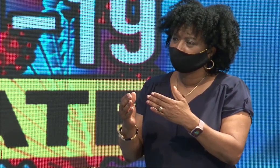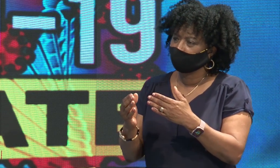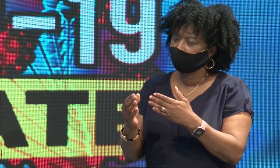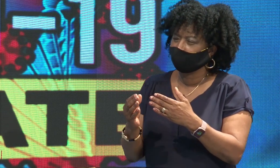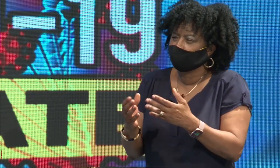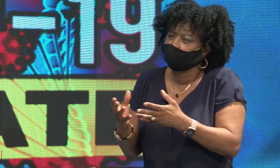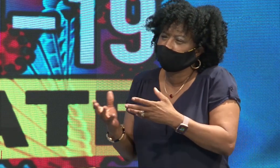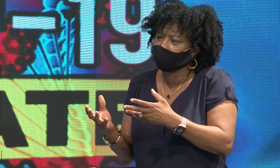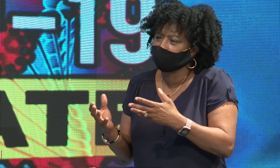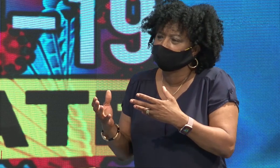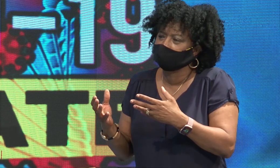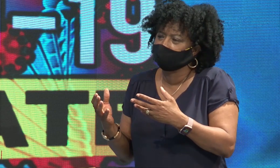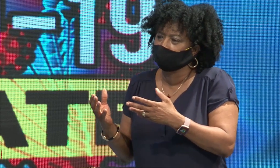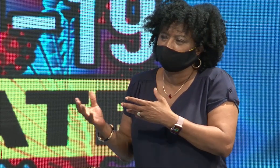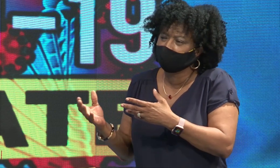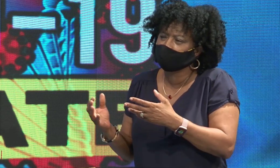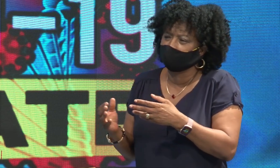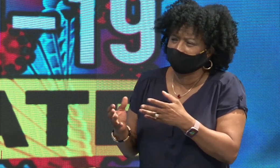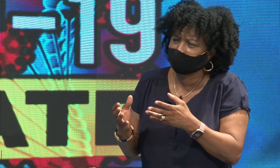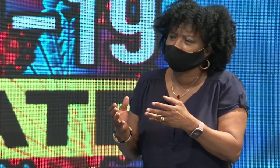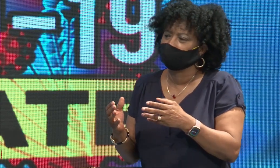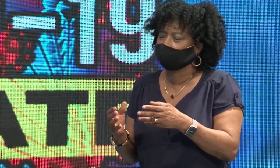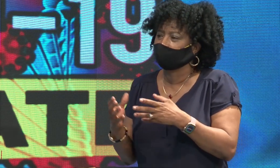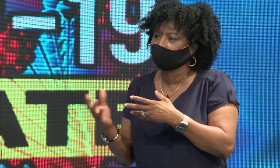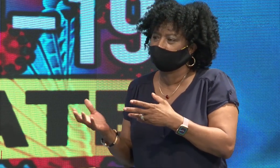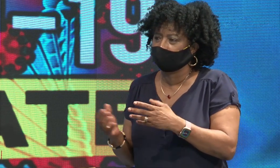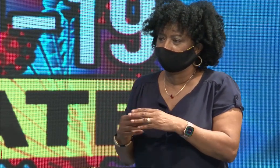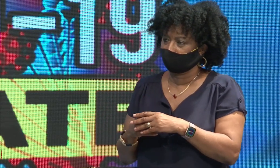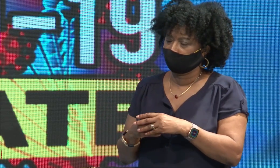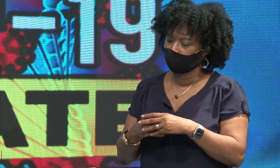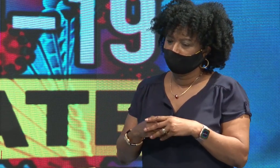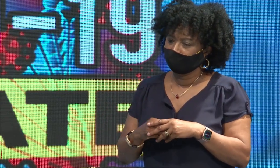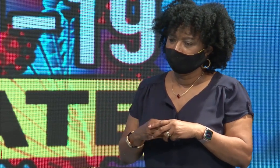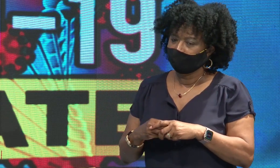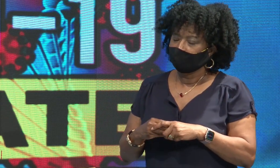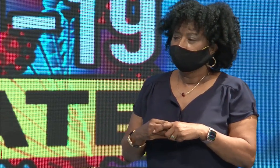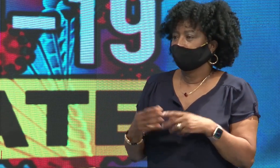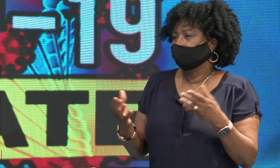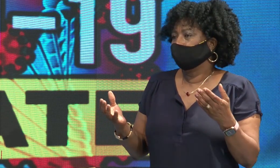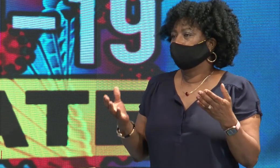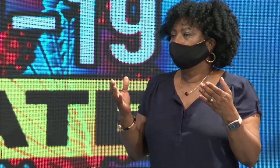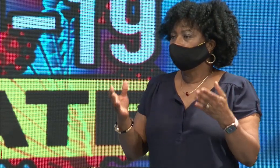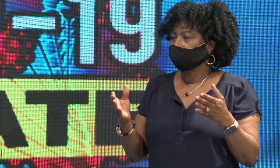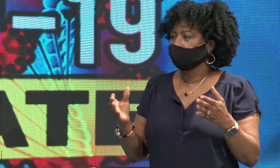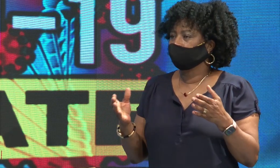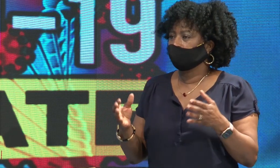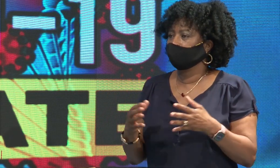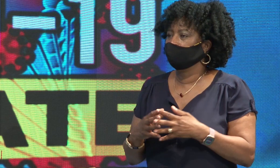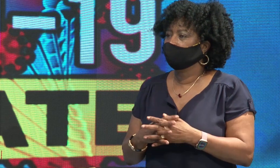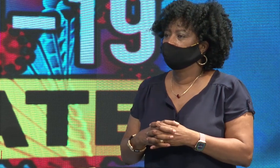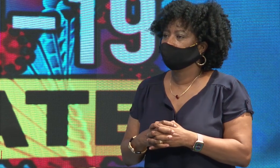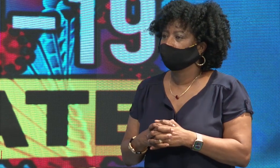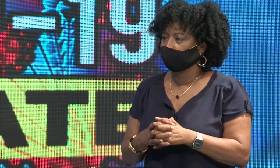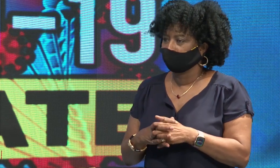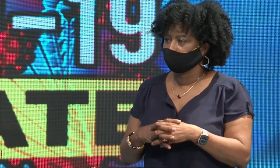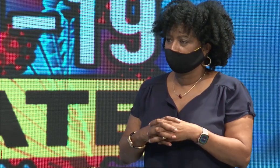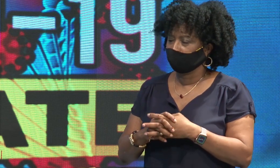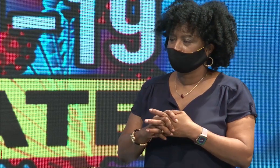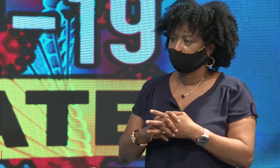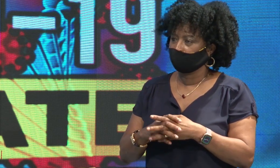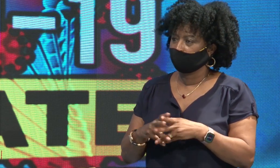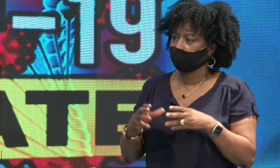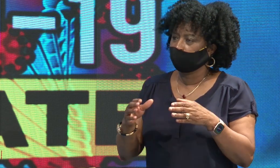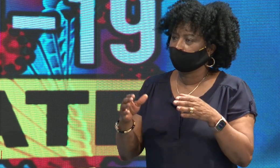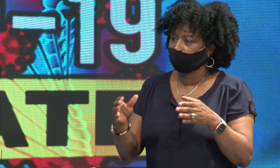geld, mm-hmm. want we weten het nog niet, maar voor het geval dat. Ja. Nou ja, nu zitten we in de situatie